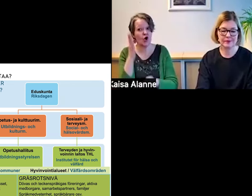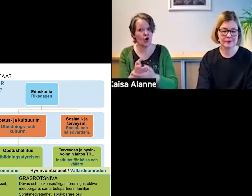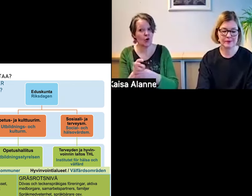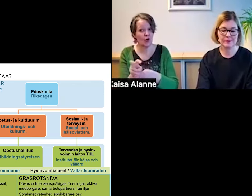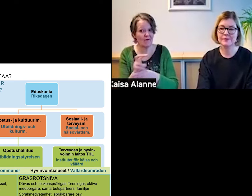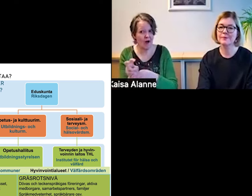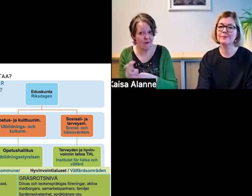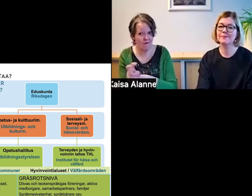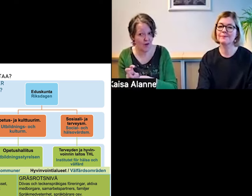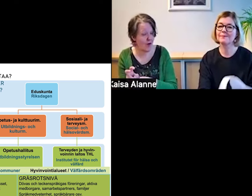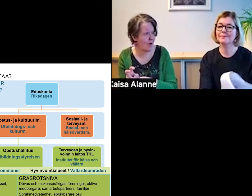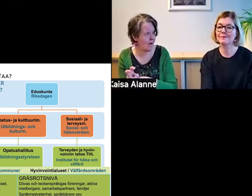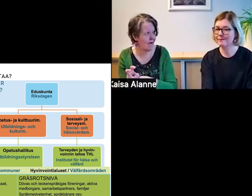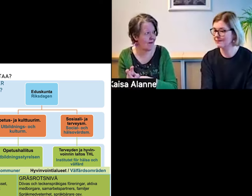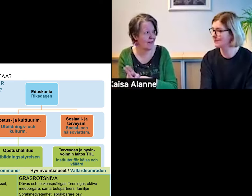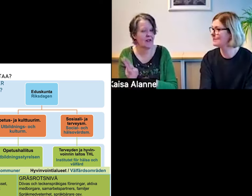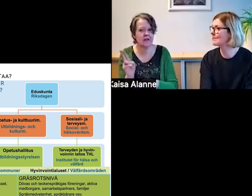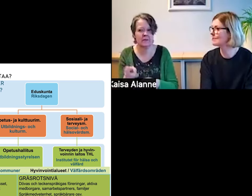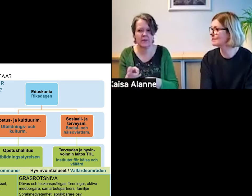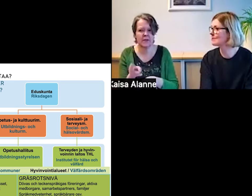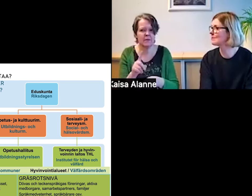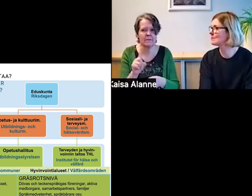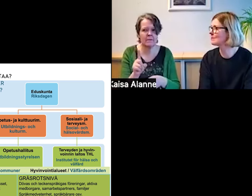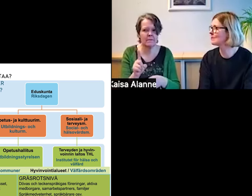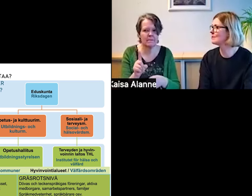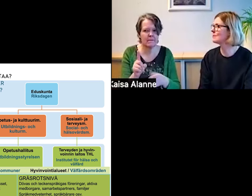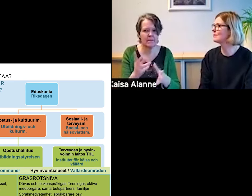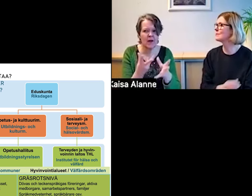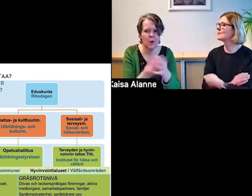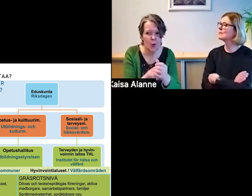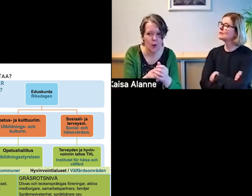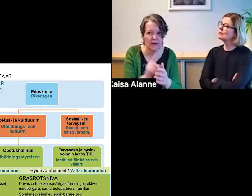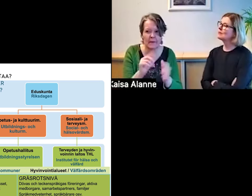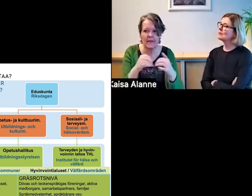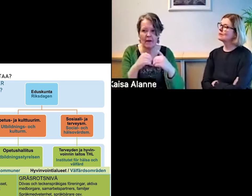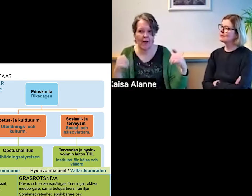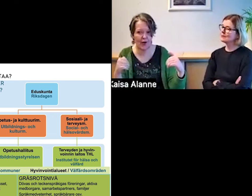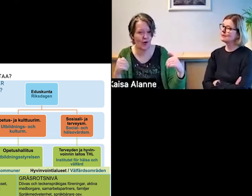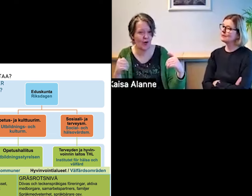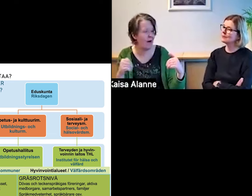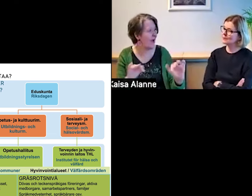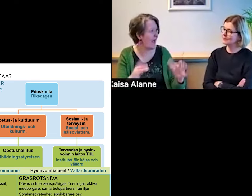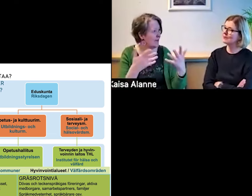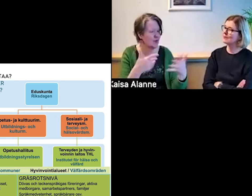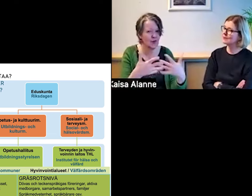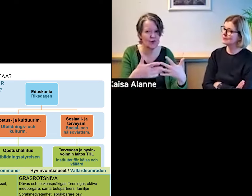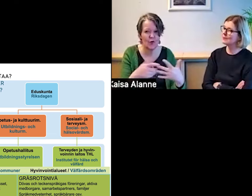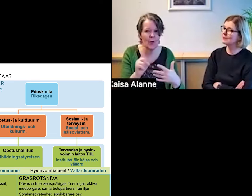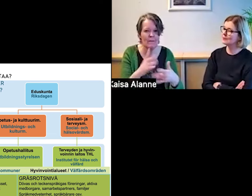tuntevat minut, tietävät, että, ja tietävät minun työni, että minä olen hyvin paljon mukana